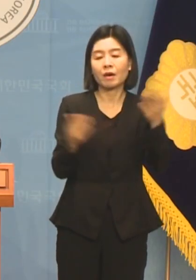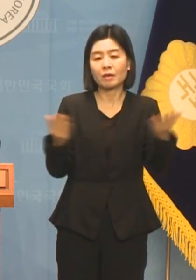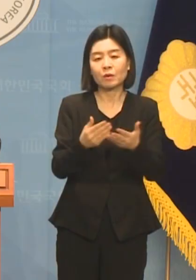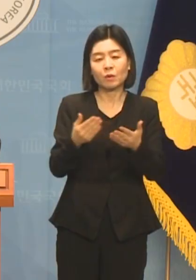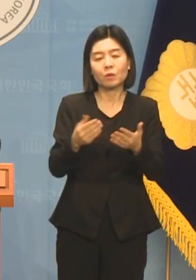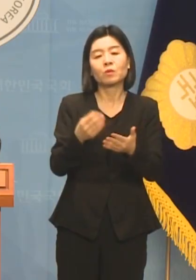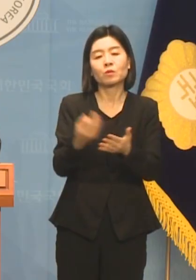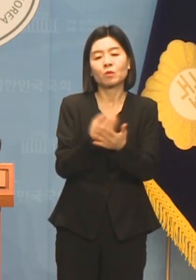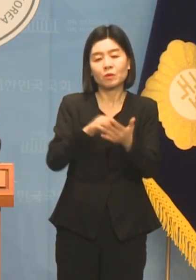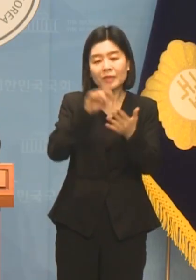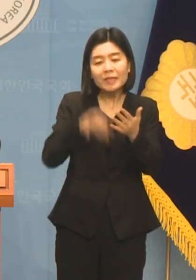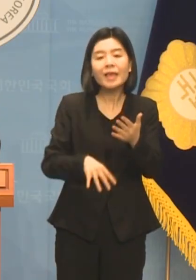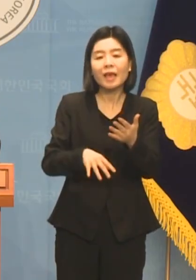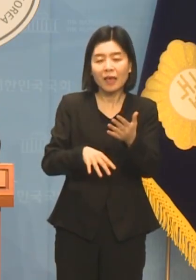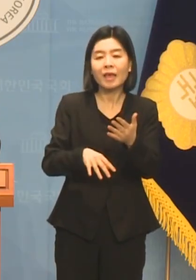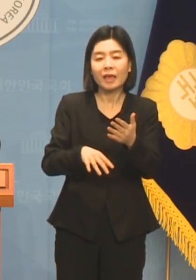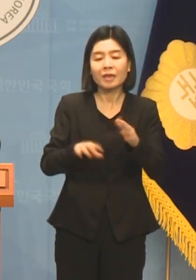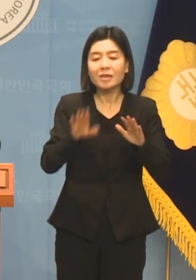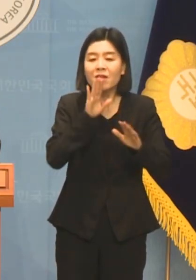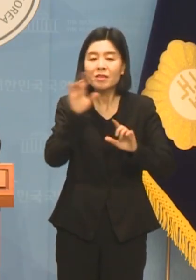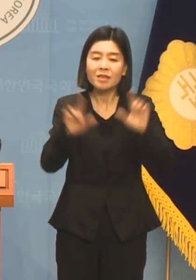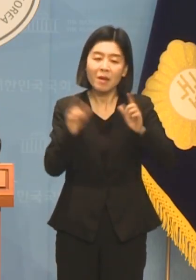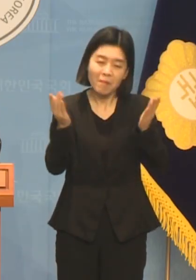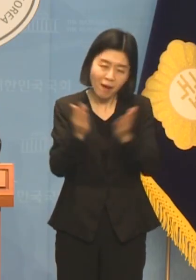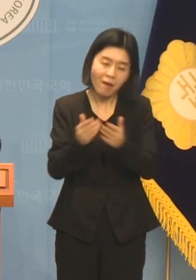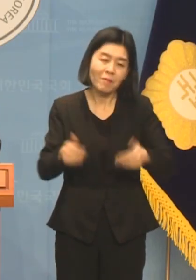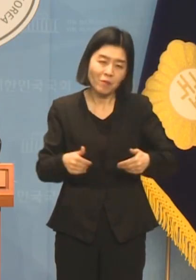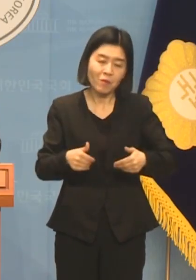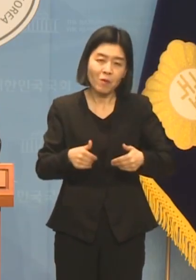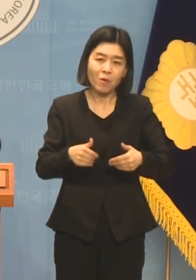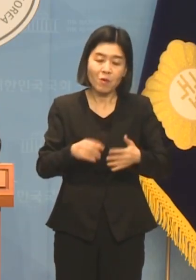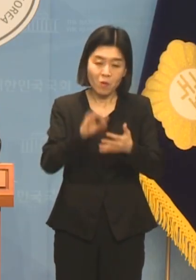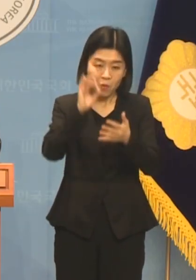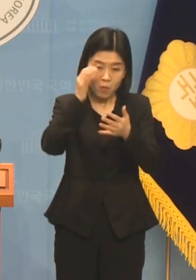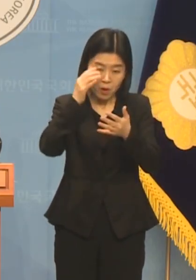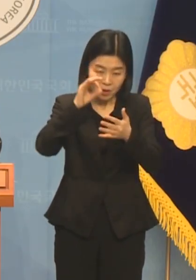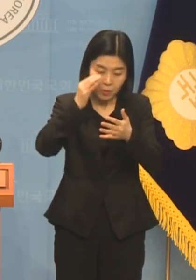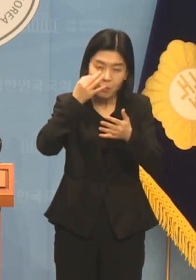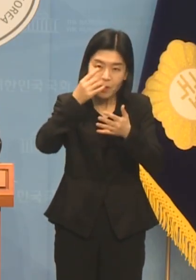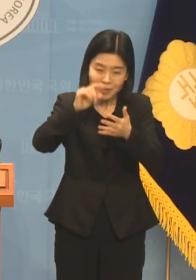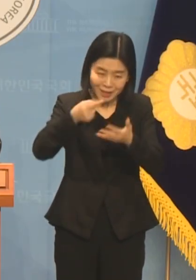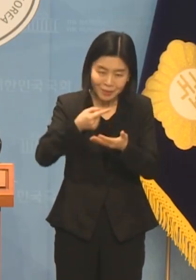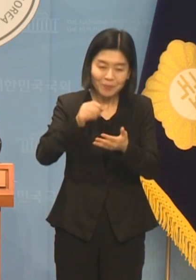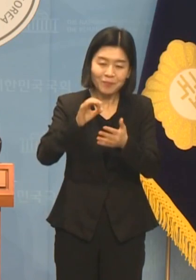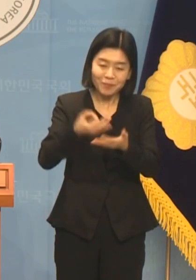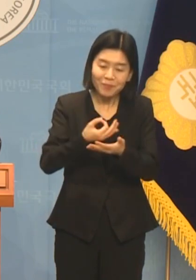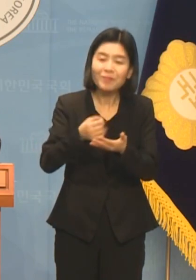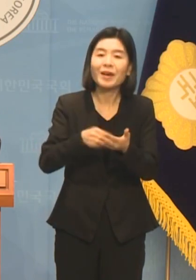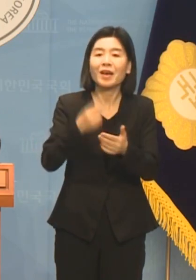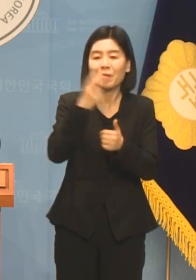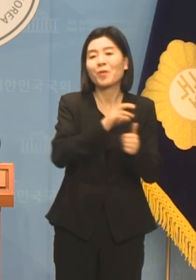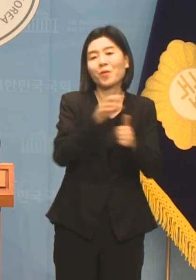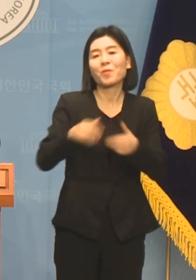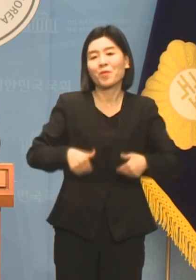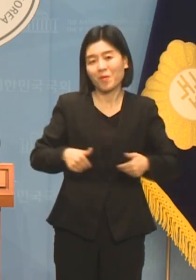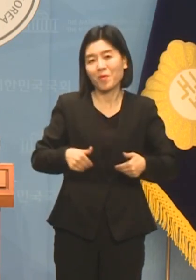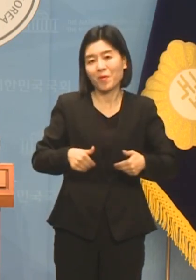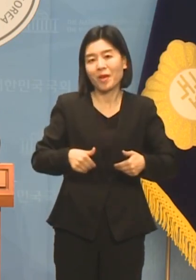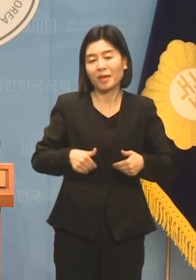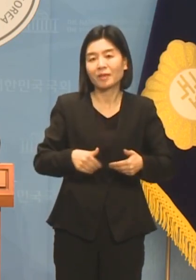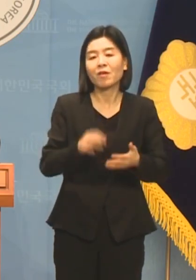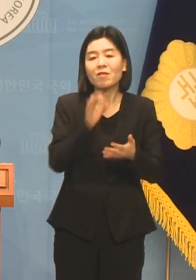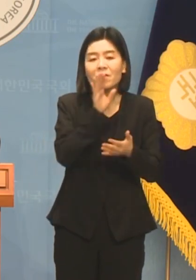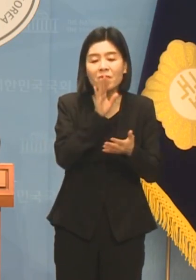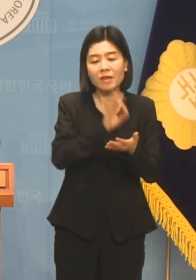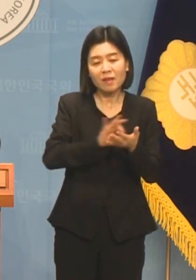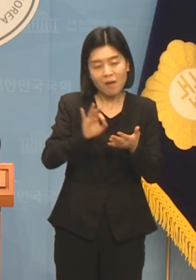현실화하여 월급쟁이들의 유리지갑을 지켜내고 가처분 소득을 늘리는 정책이 시급하다고 했습니다. 공평하고 합리적인